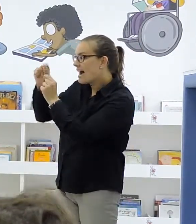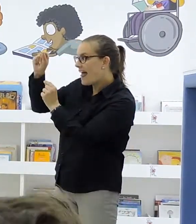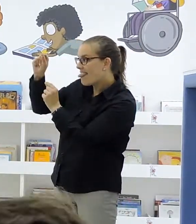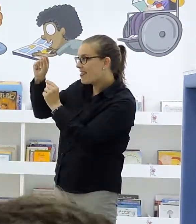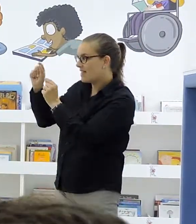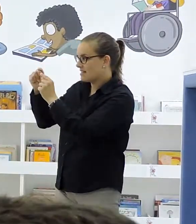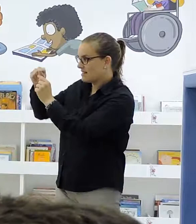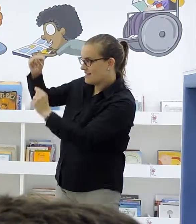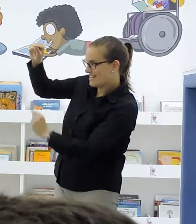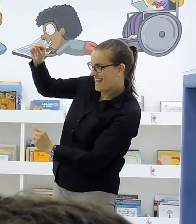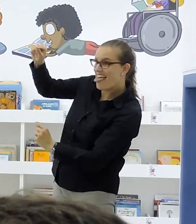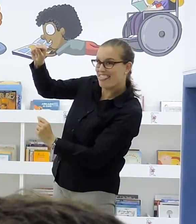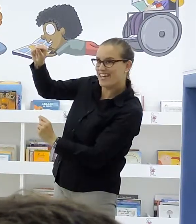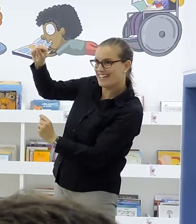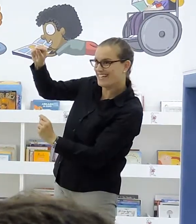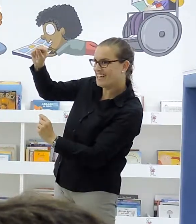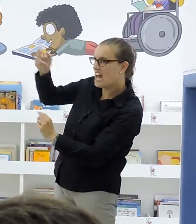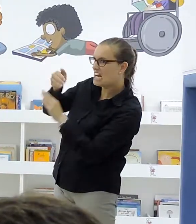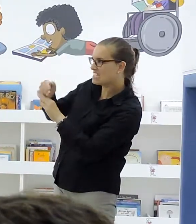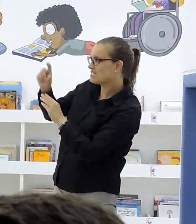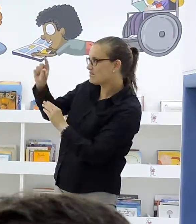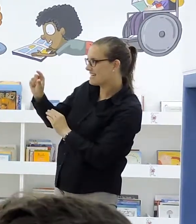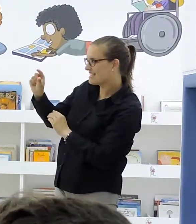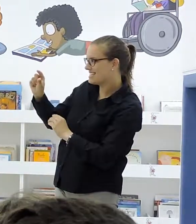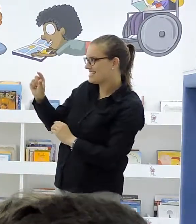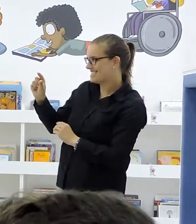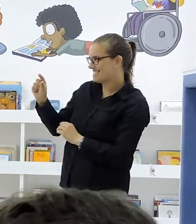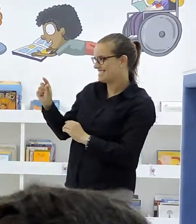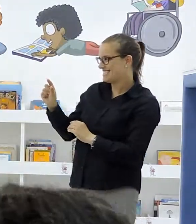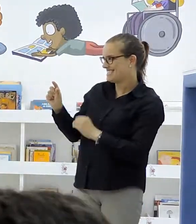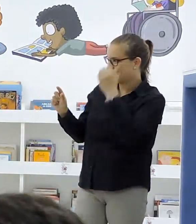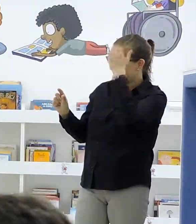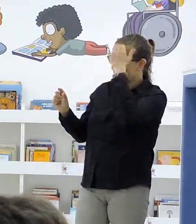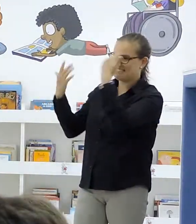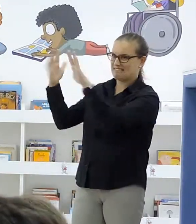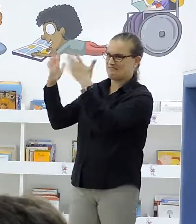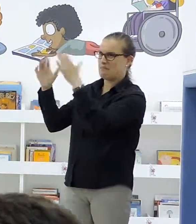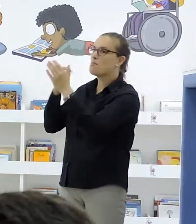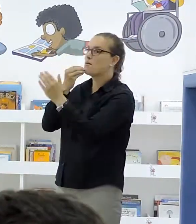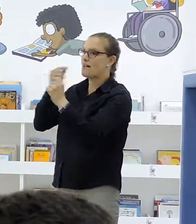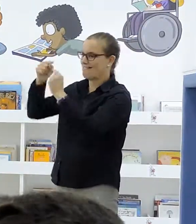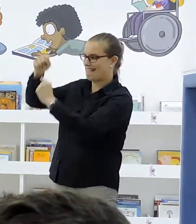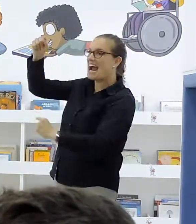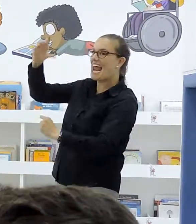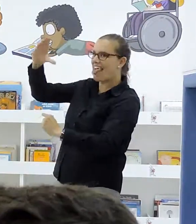cuenta? Muy bien. Ahí está izquierda. Muy bien, Alba, muy bien.